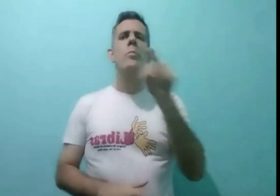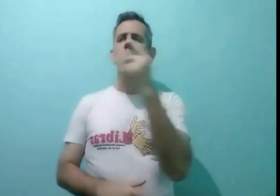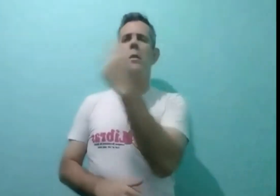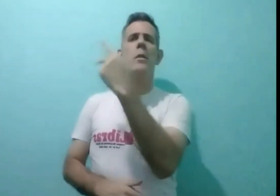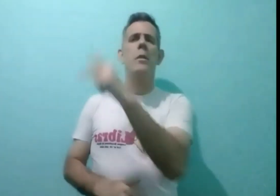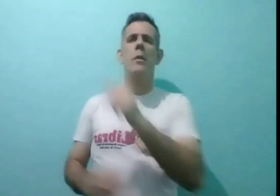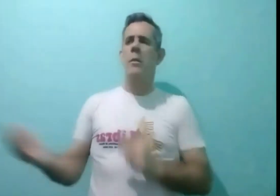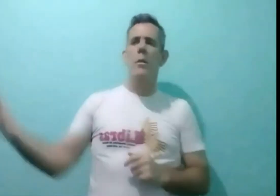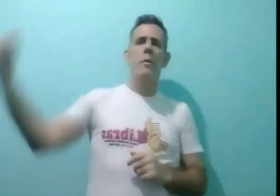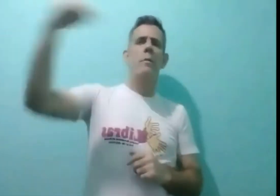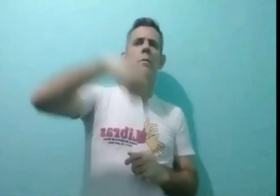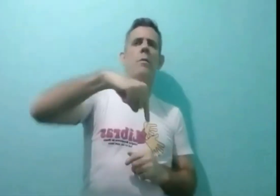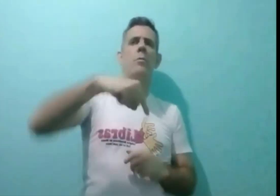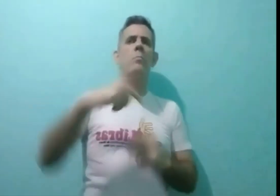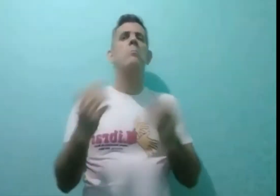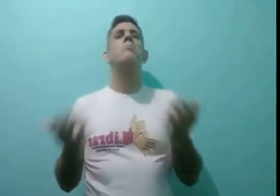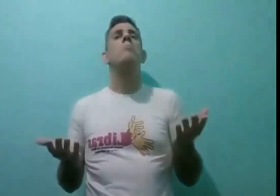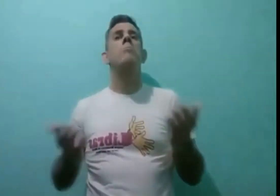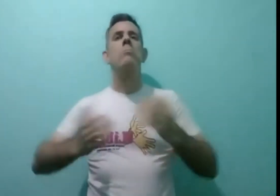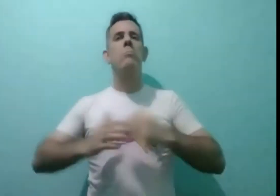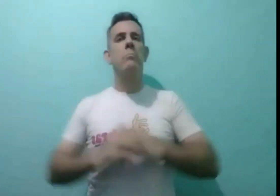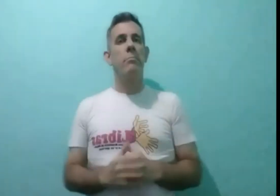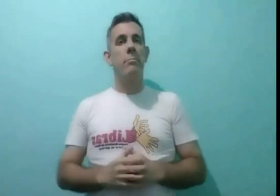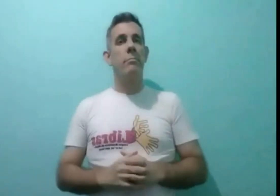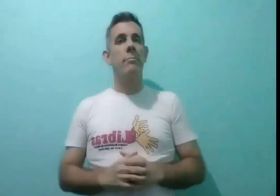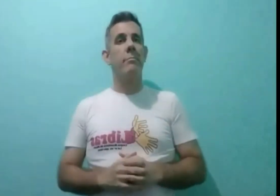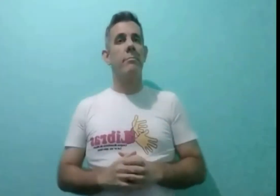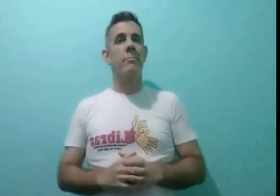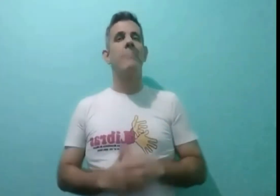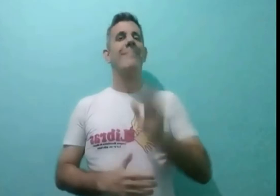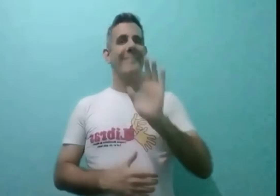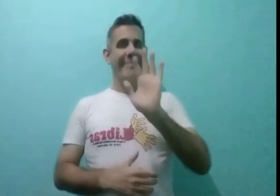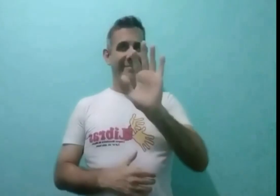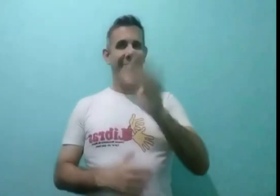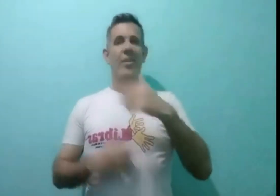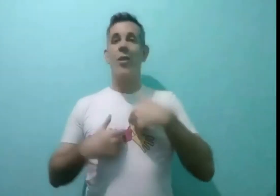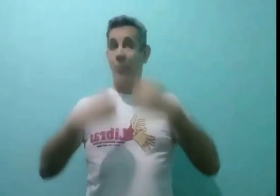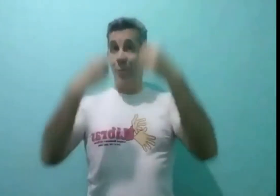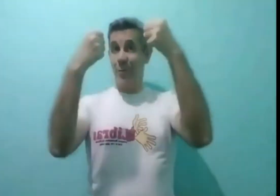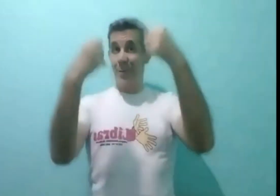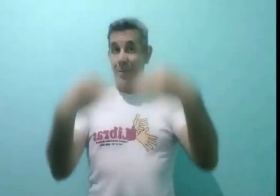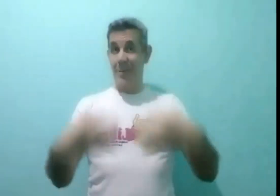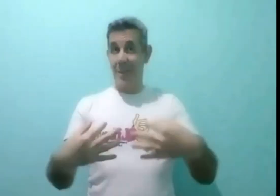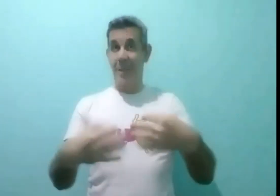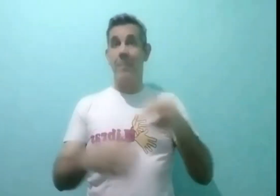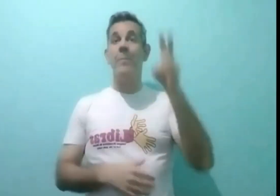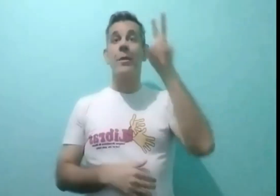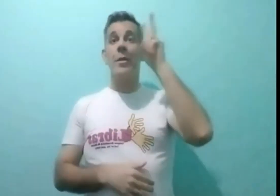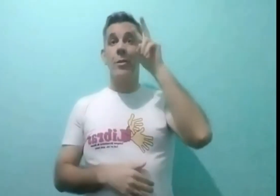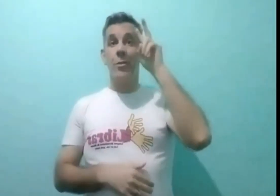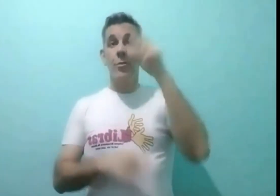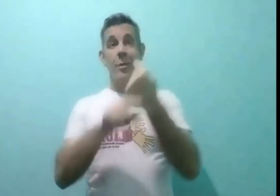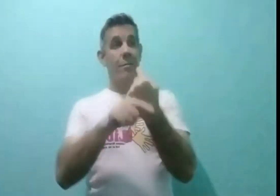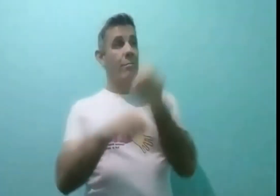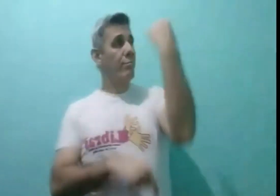O nome do professor que veio para cá e ministrou aulas. Então, vou explicar brevemente para